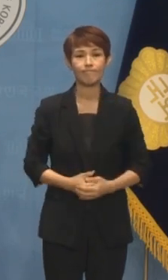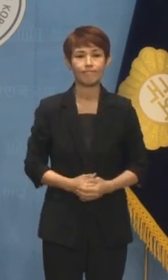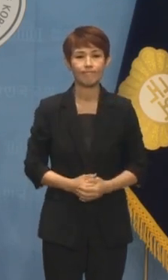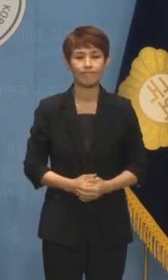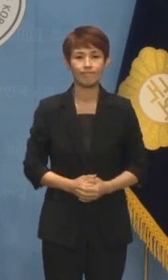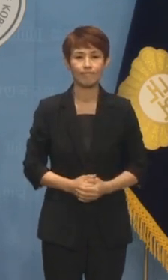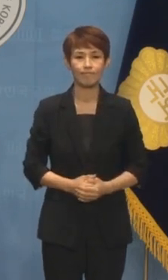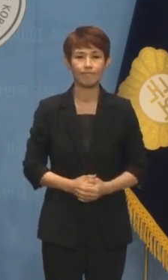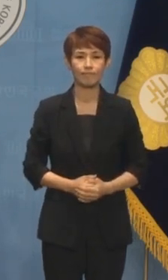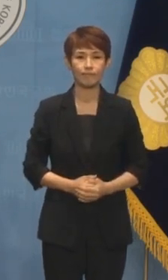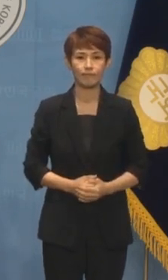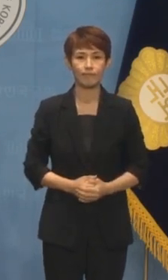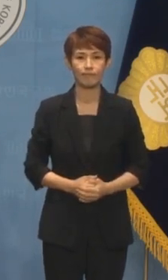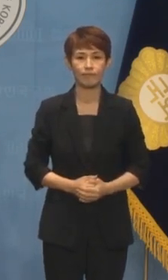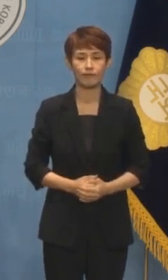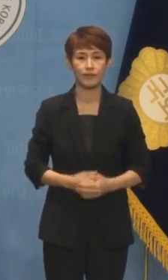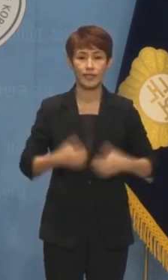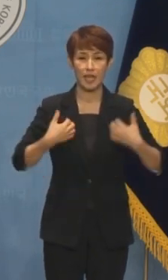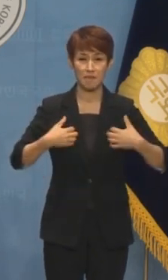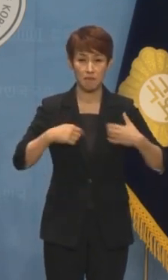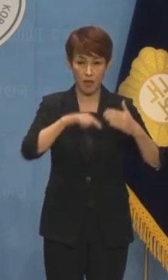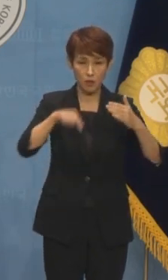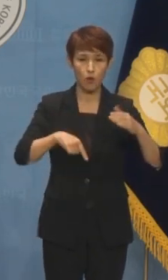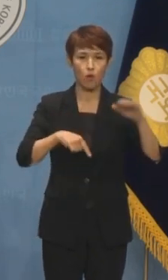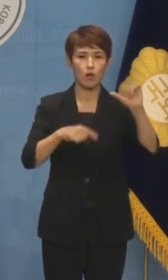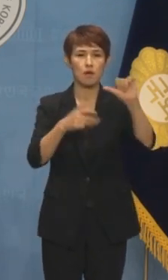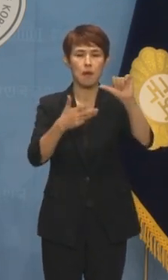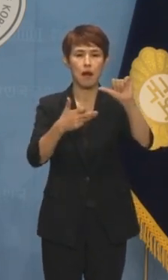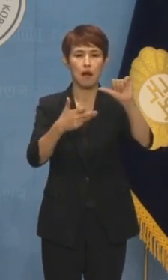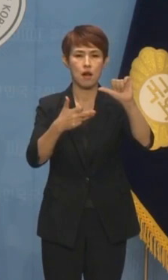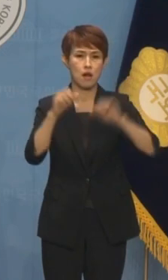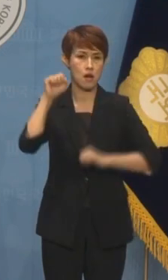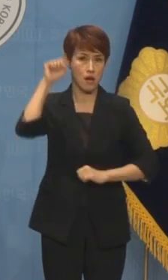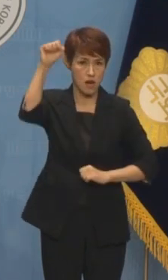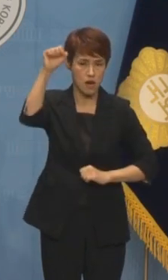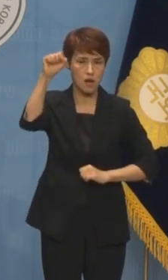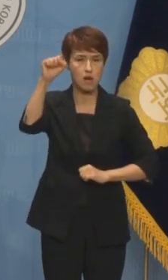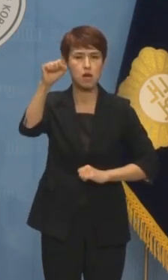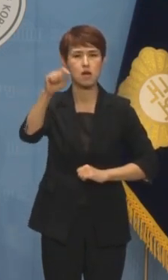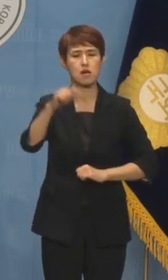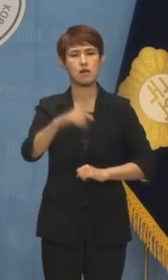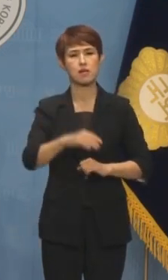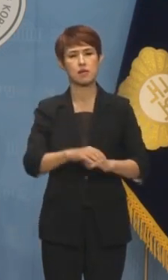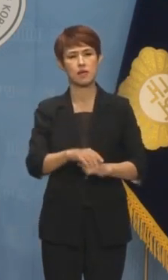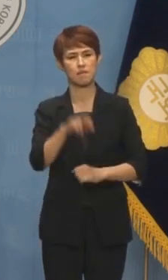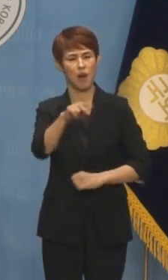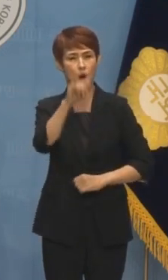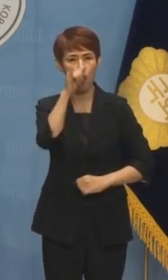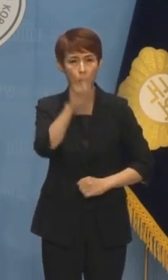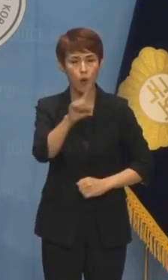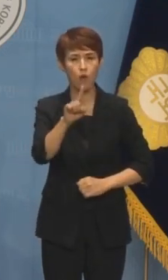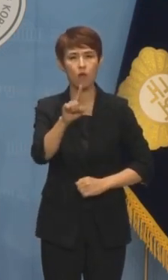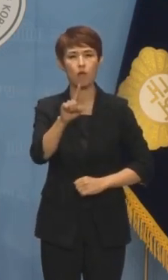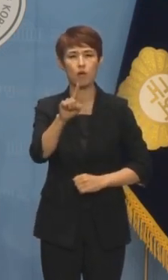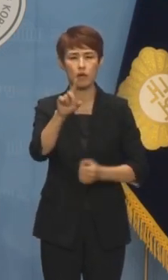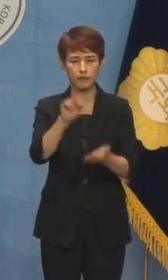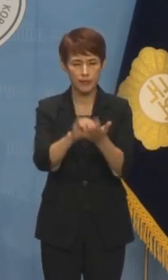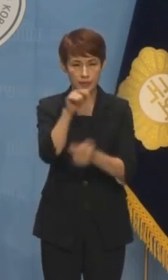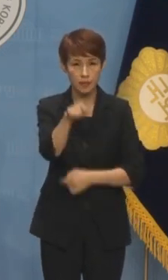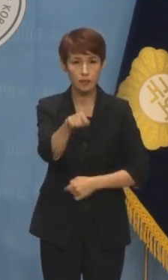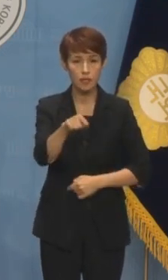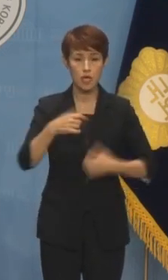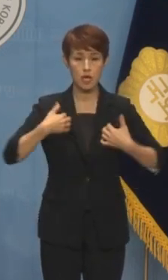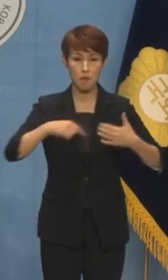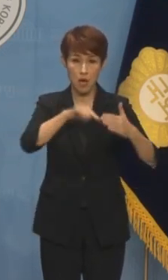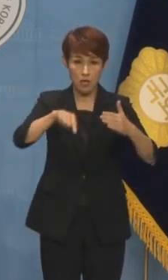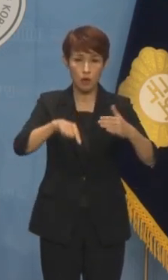진행하겠습니다. 게임 내 5.18 민중항쟁 모욕, 아니땐 굴뚝에 연기 나랴? 게임